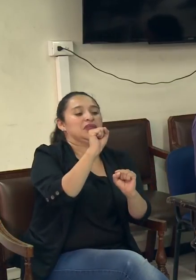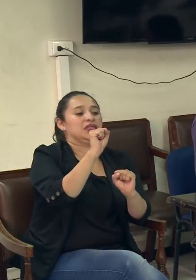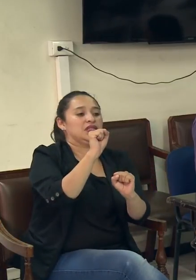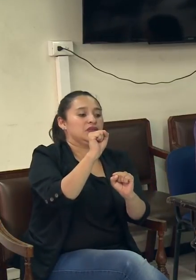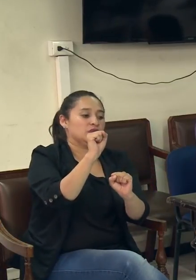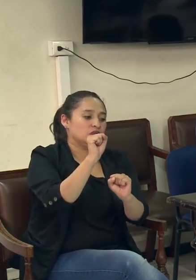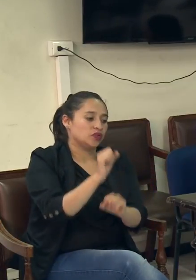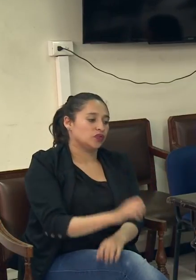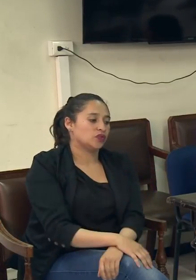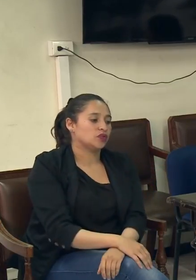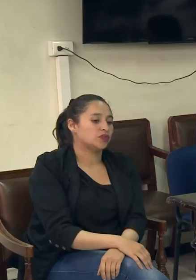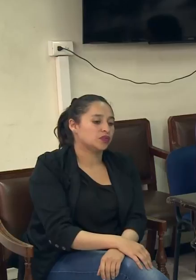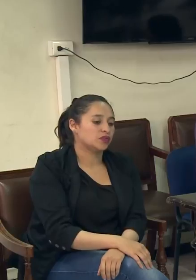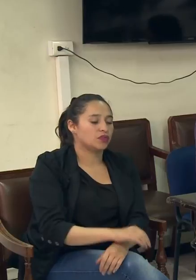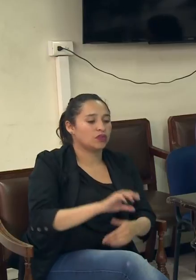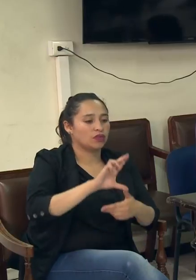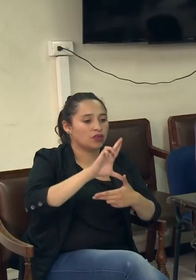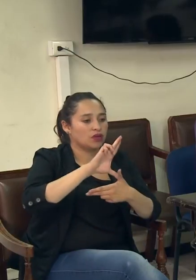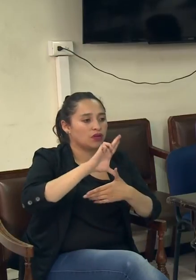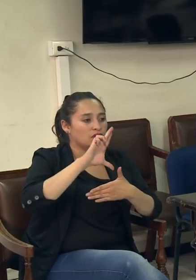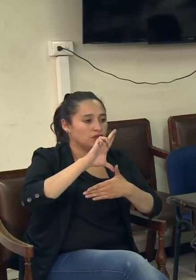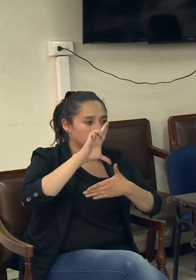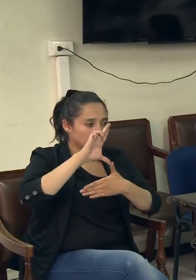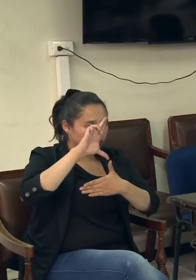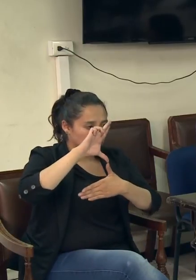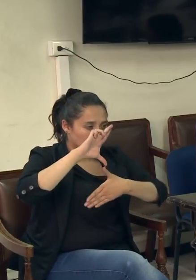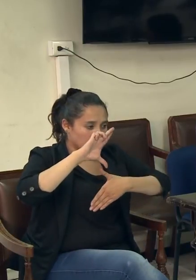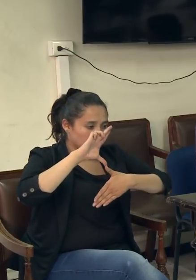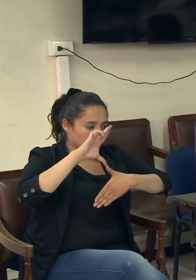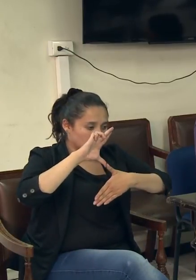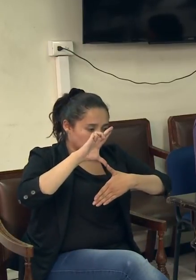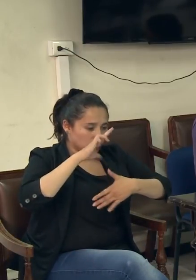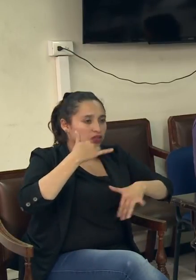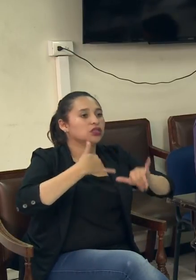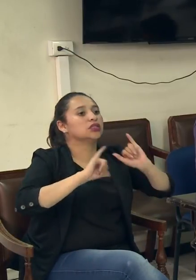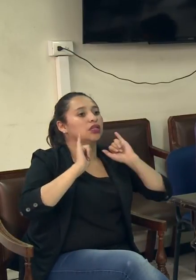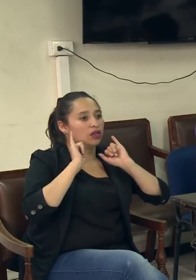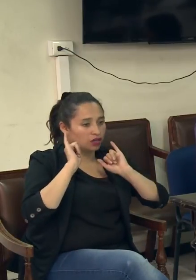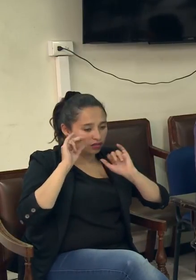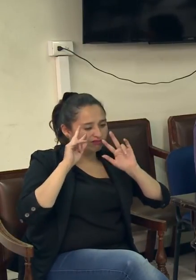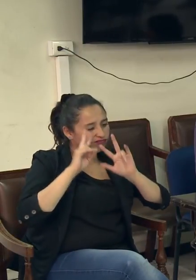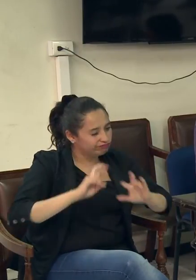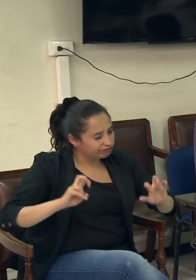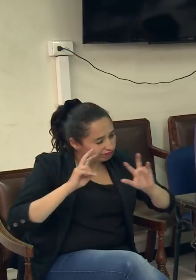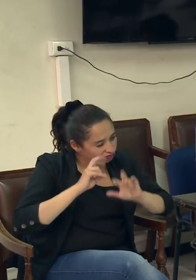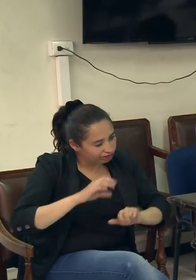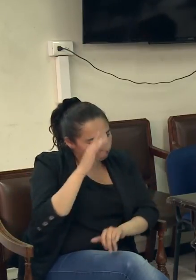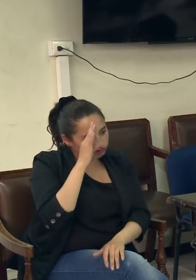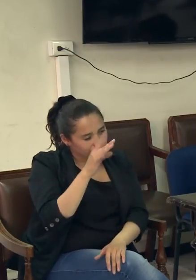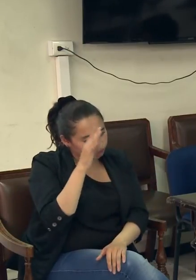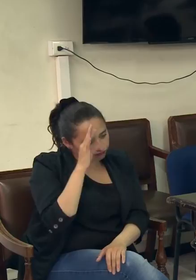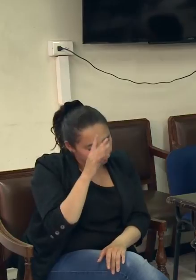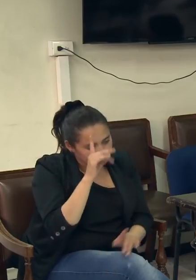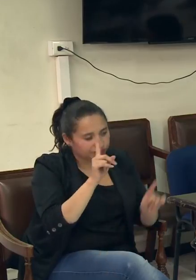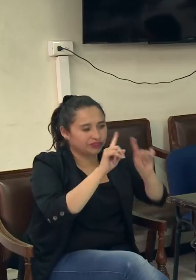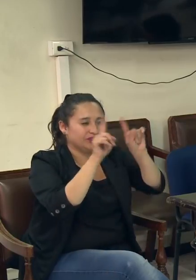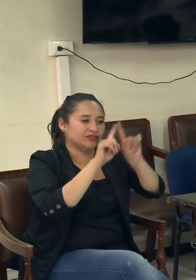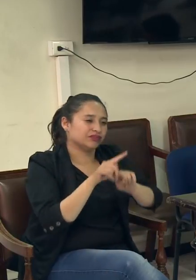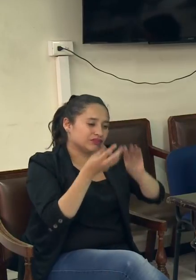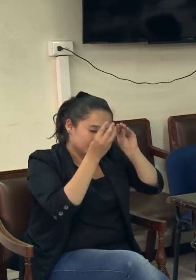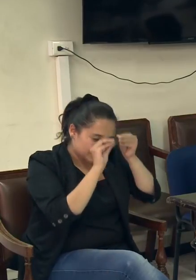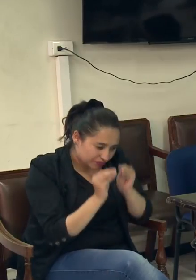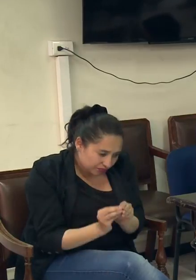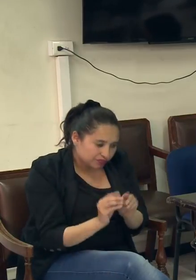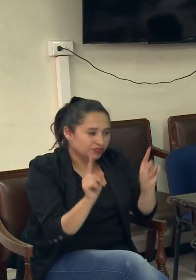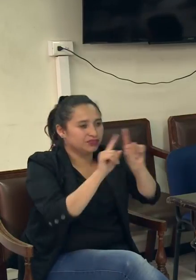a los feminismos en América Latina, y así hecho un rastreo intelectual desde la filosofía de esas diversas formas, de esos